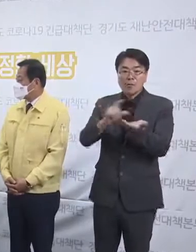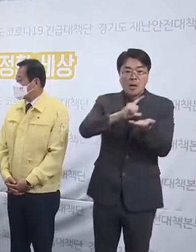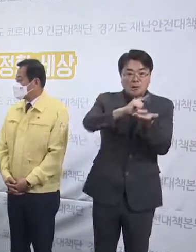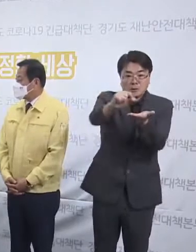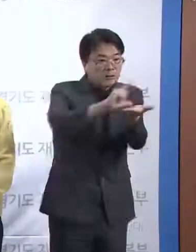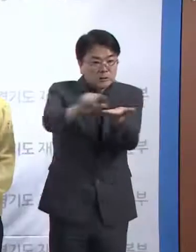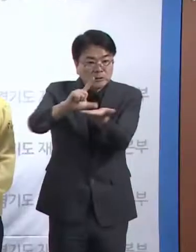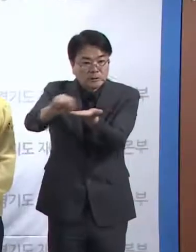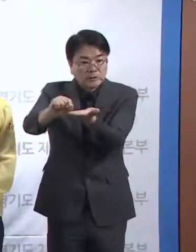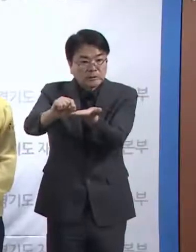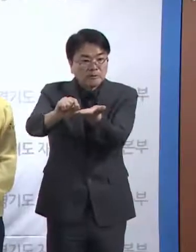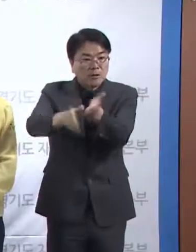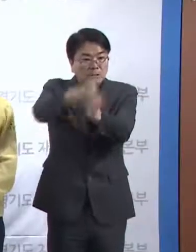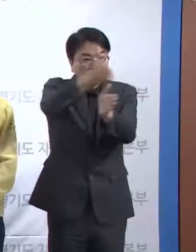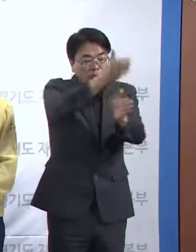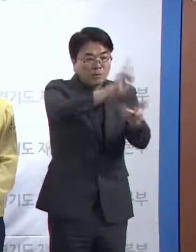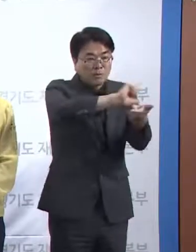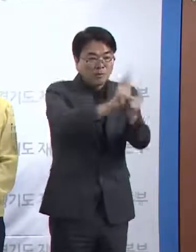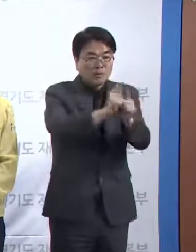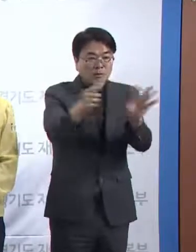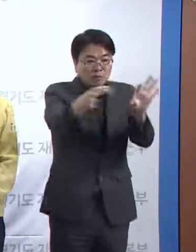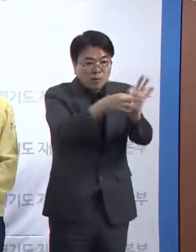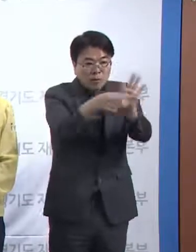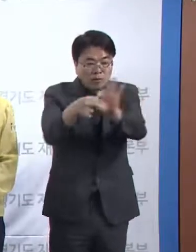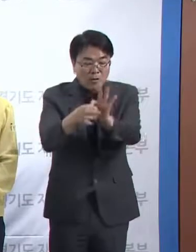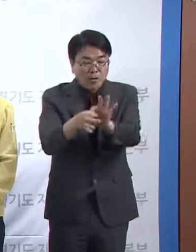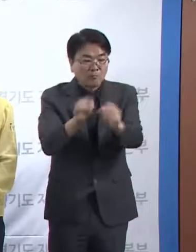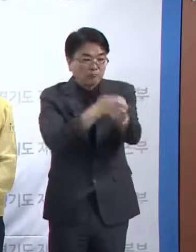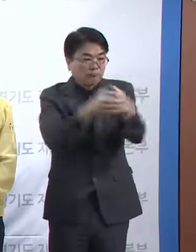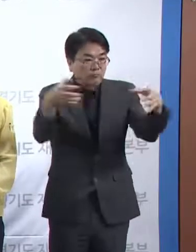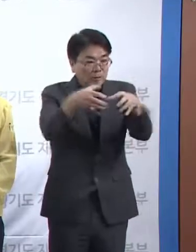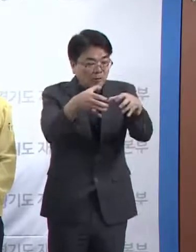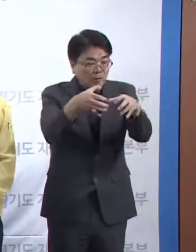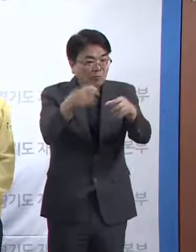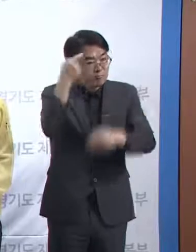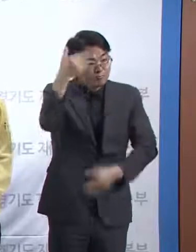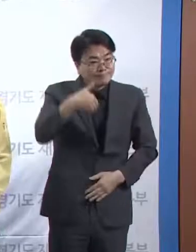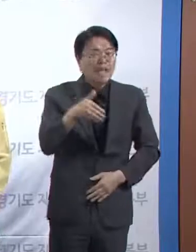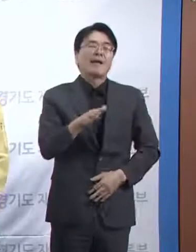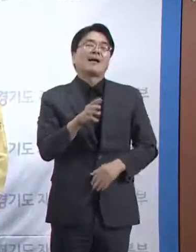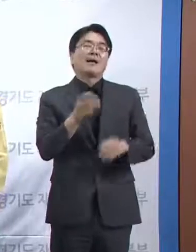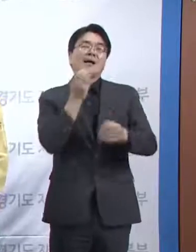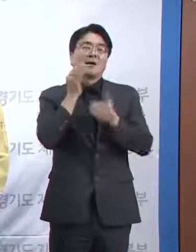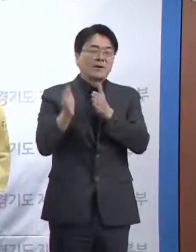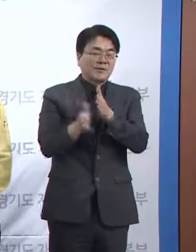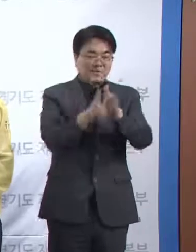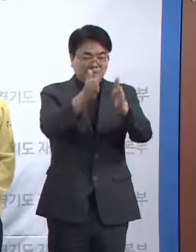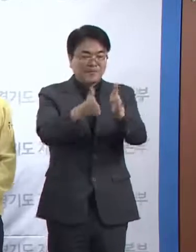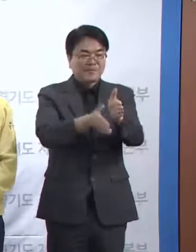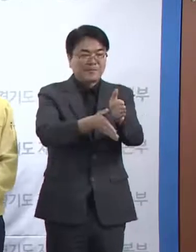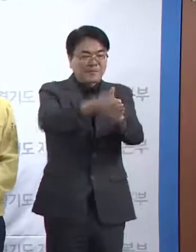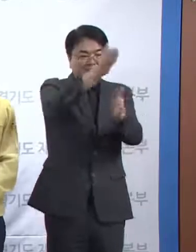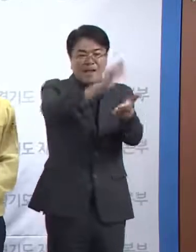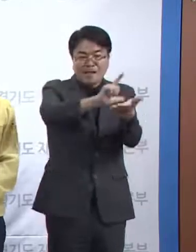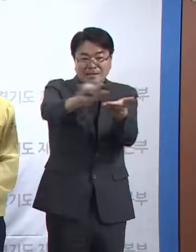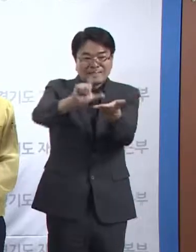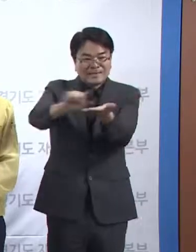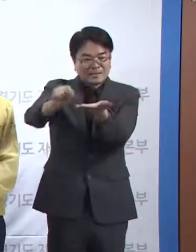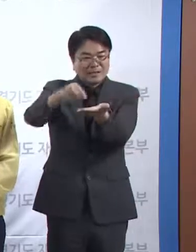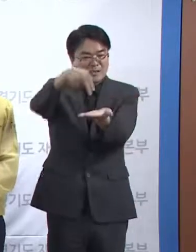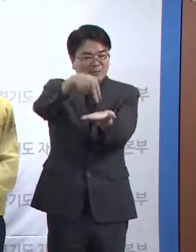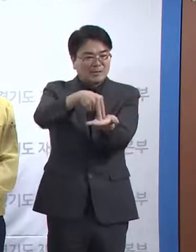이제 매칭을 하느냐라고 말씀해 주셨는데 지금 현재 경기도 내 시군들도 재정 여력이 전혀 없는 상태이기